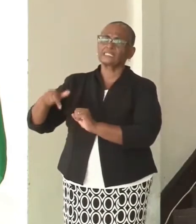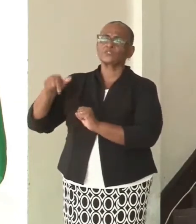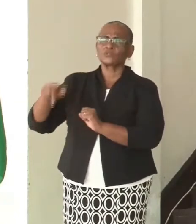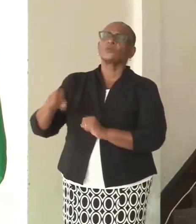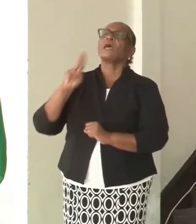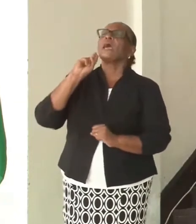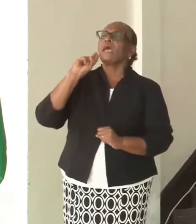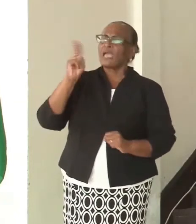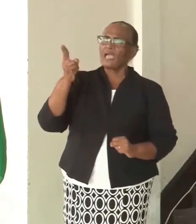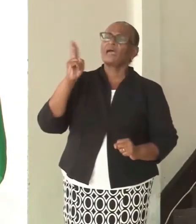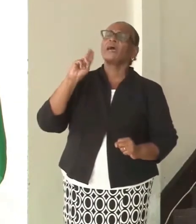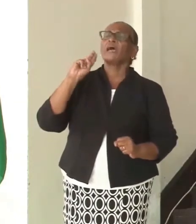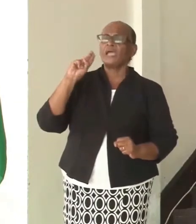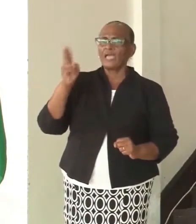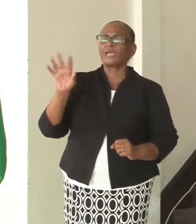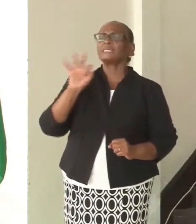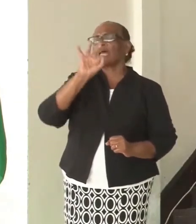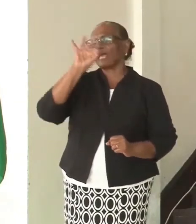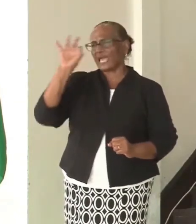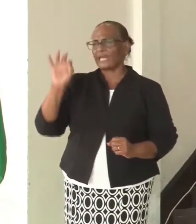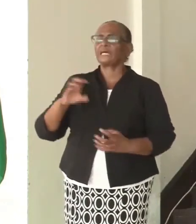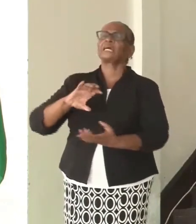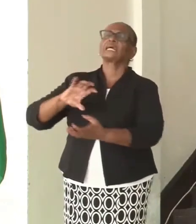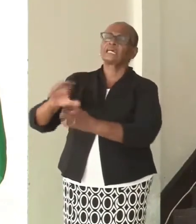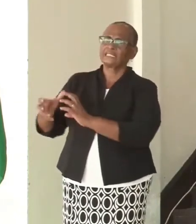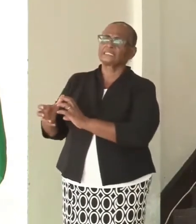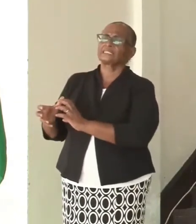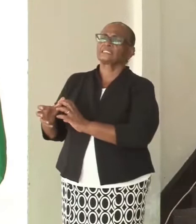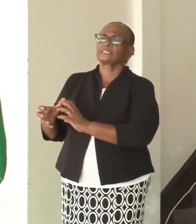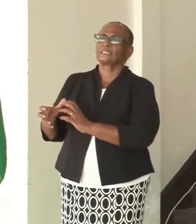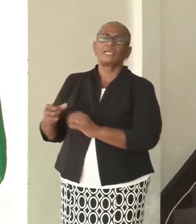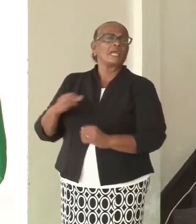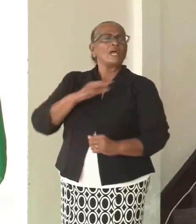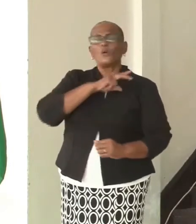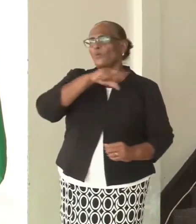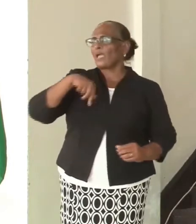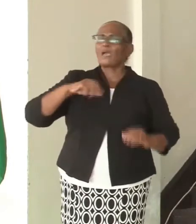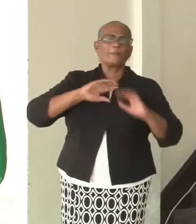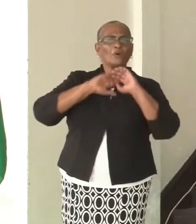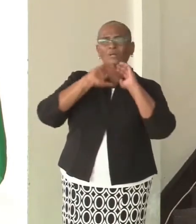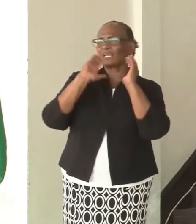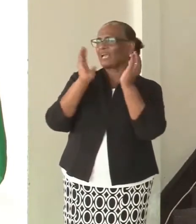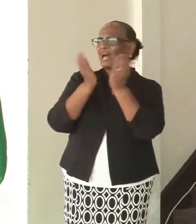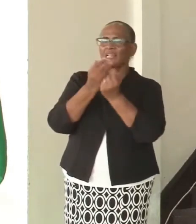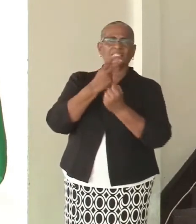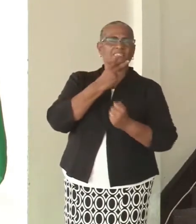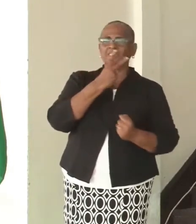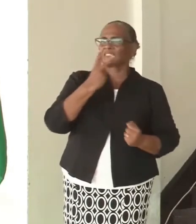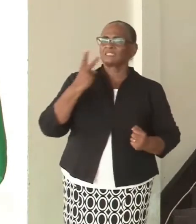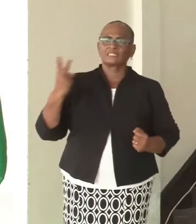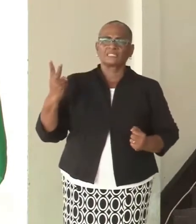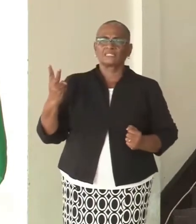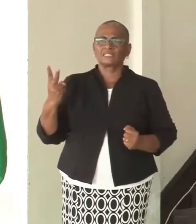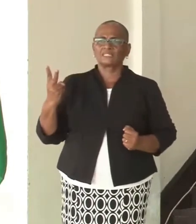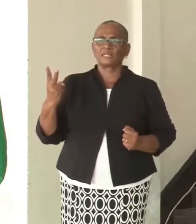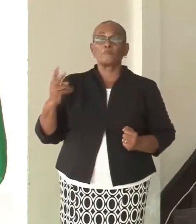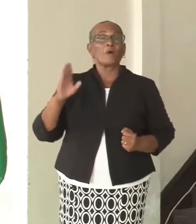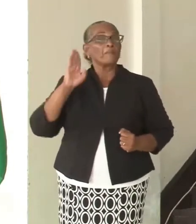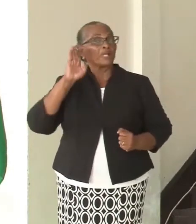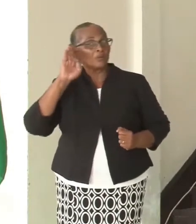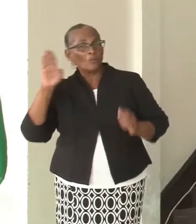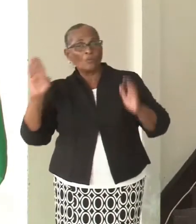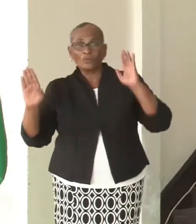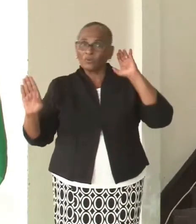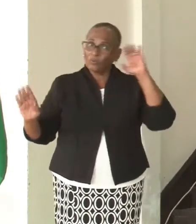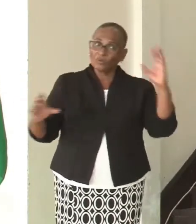Echt waar, het is een heel ernstige crisis. En we hebben nog niet alles gezien. Maar met die hearings hebben